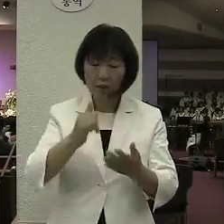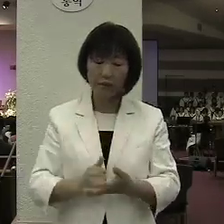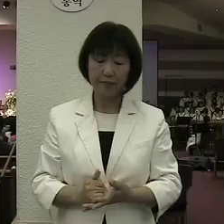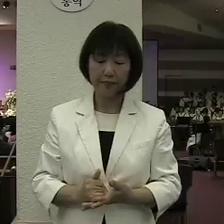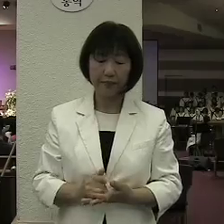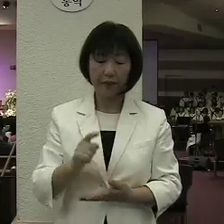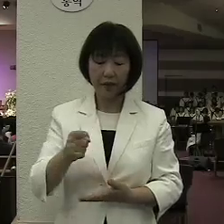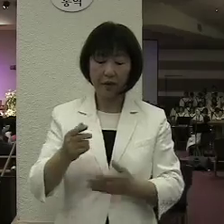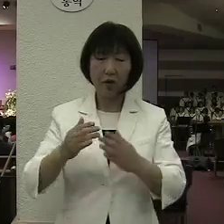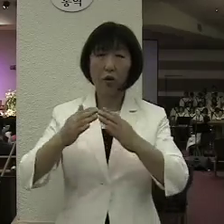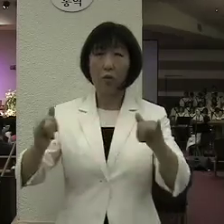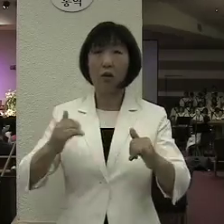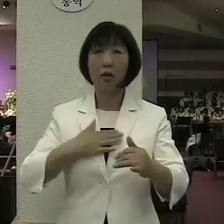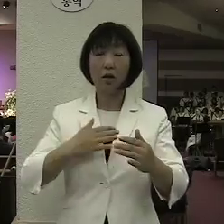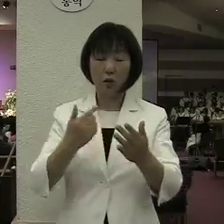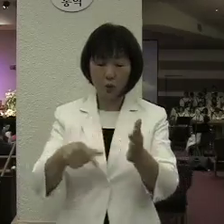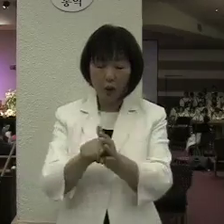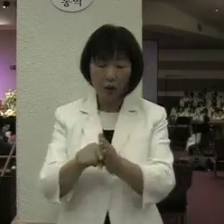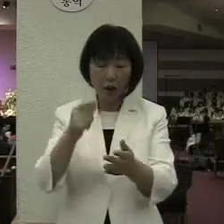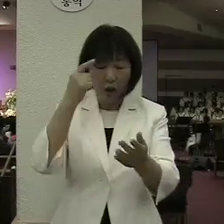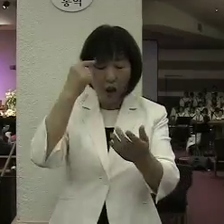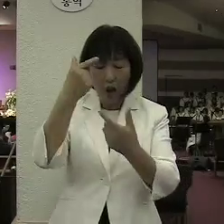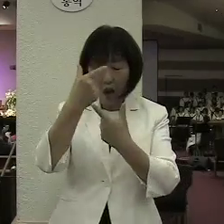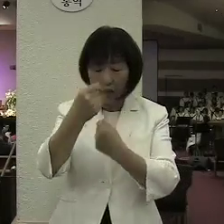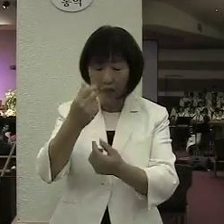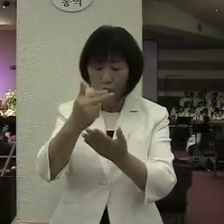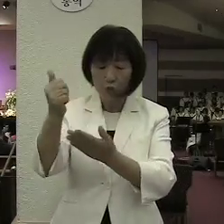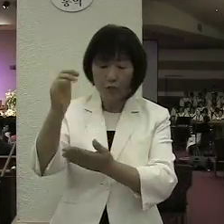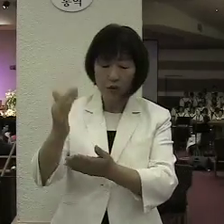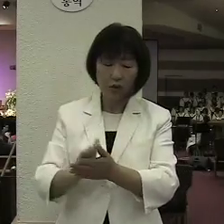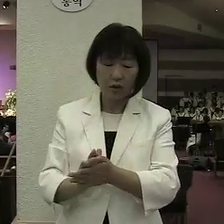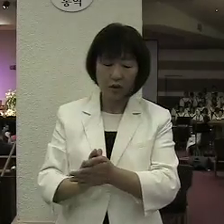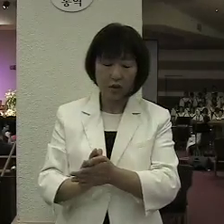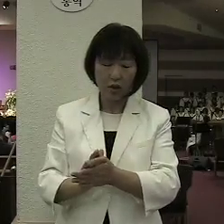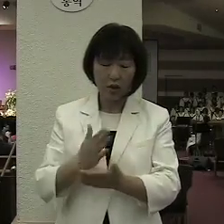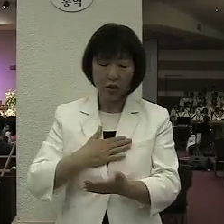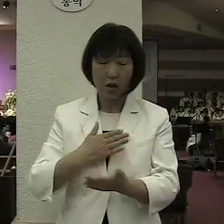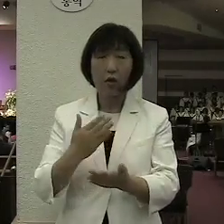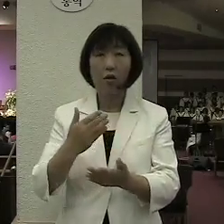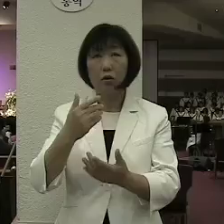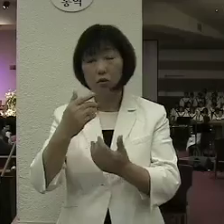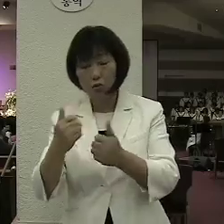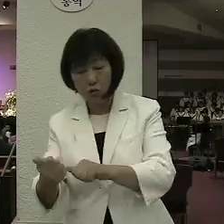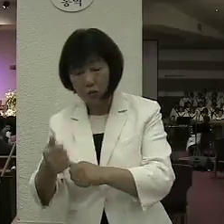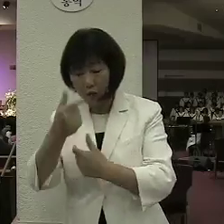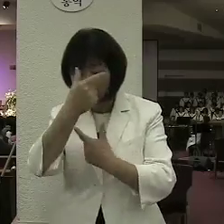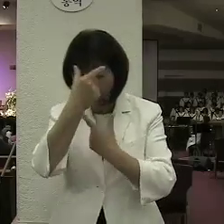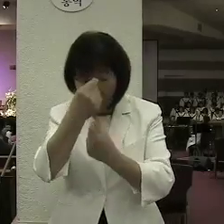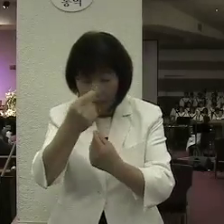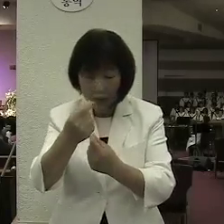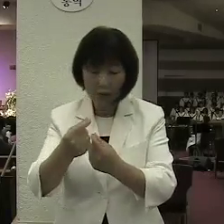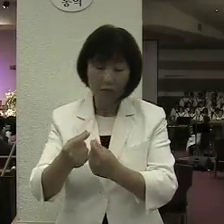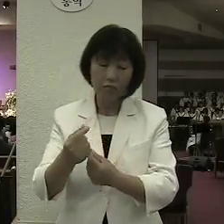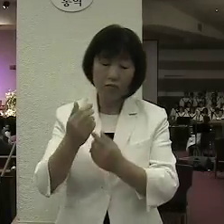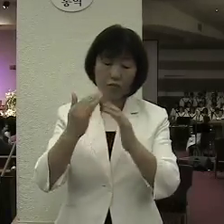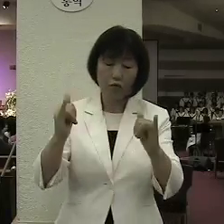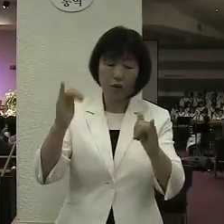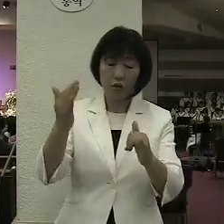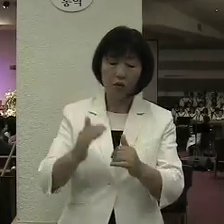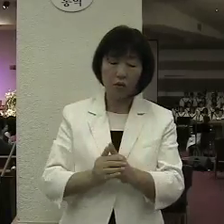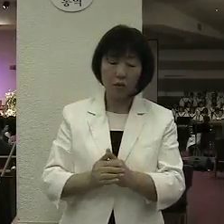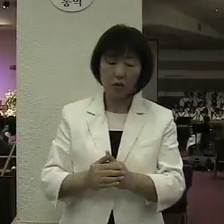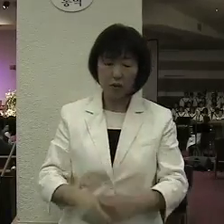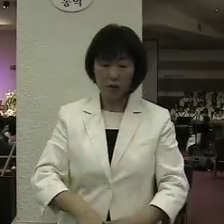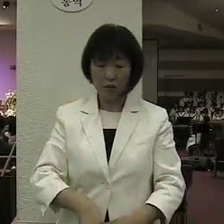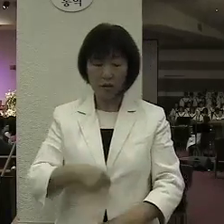노래하여 가로되 이 모든 일을 주목하면서 천군 천사들과 구원받은 모든 백성들이 새